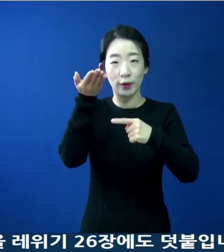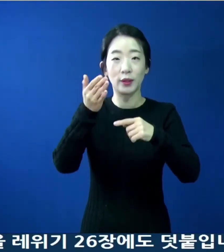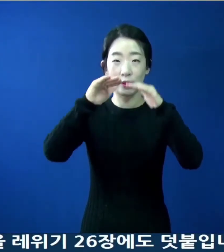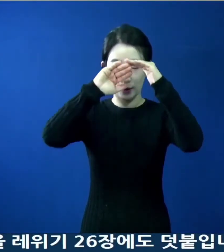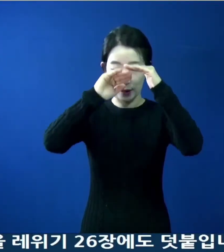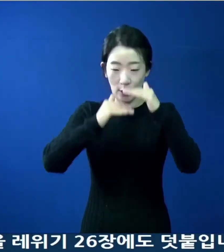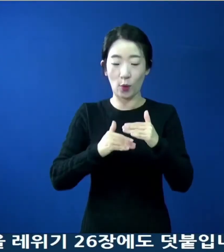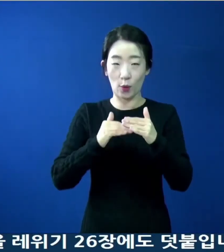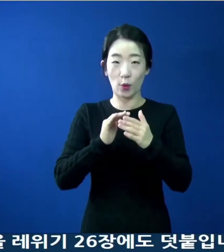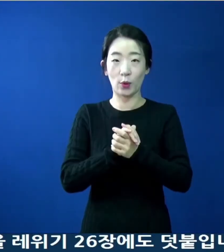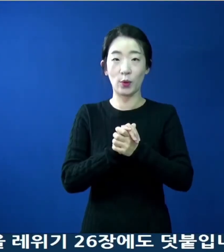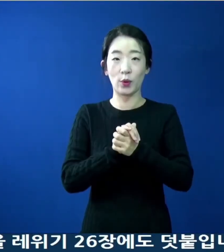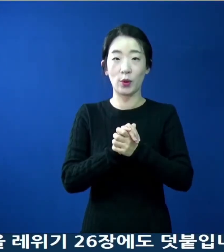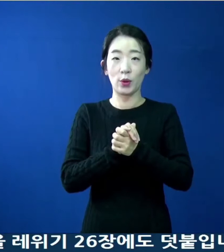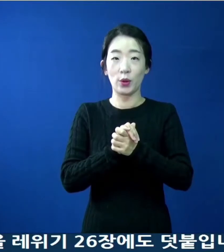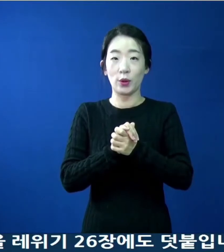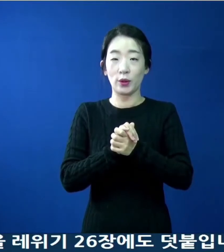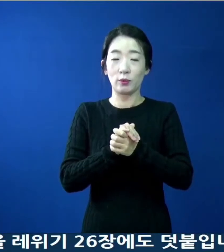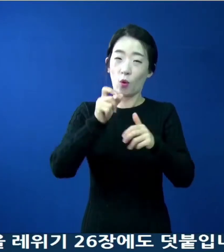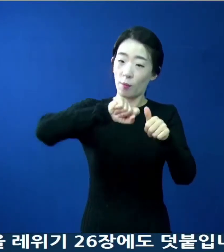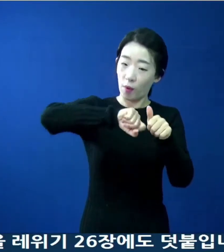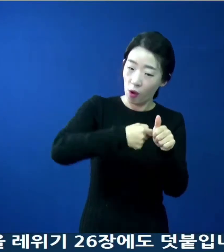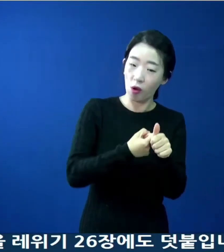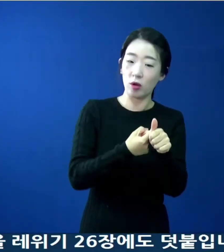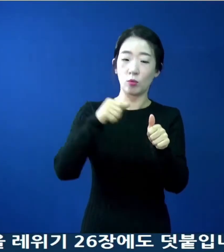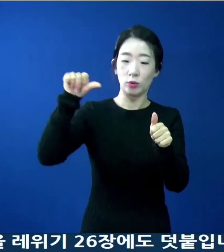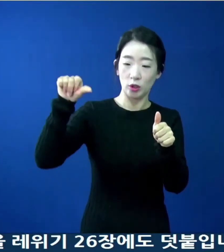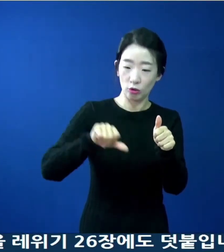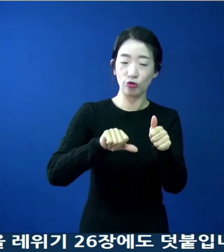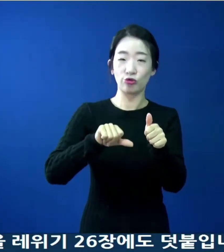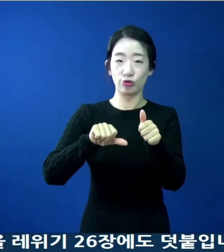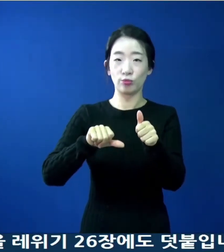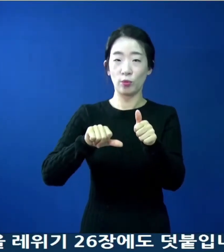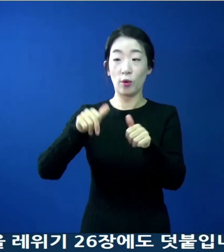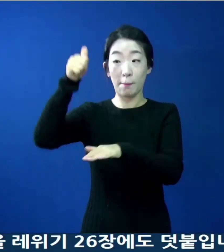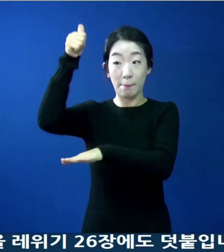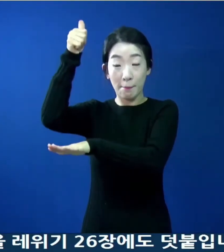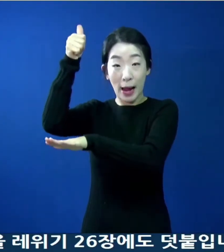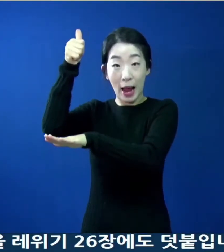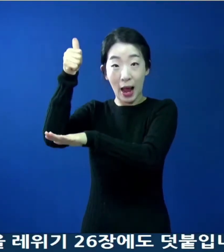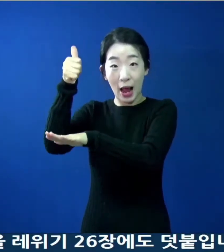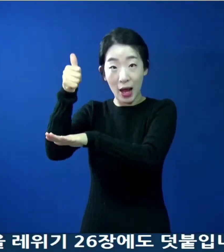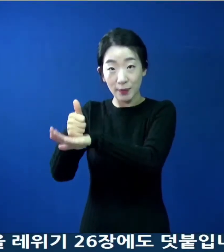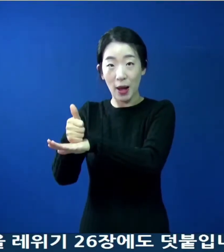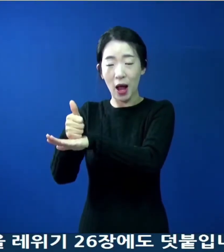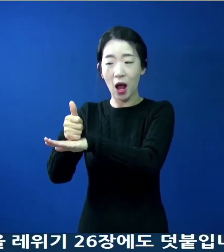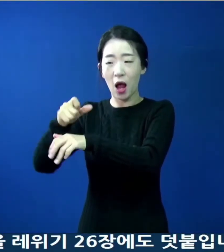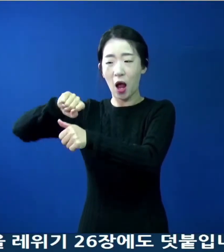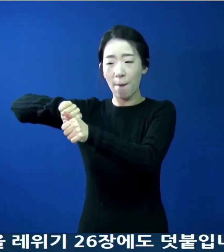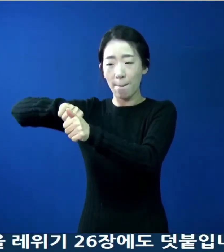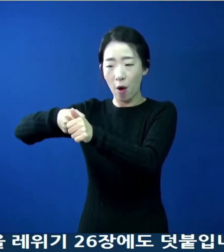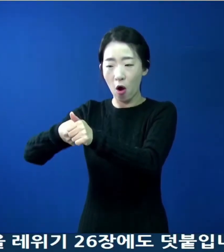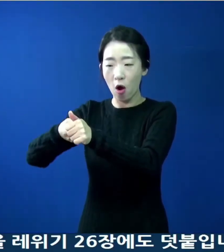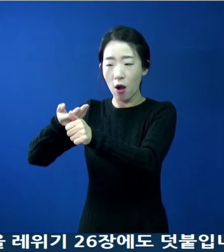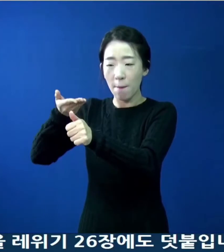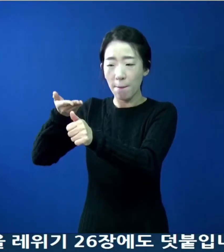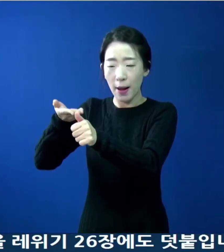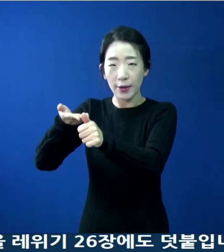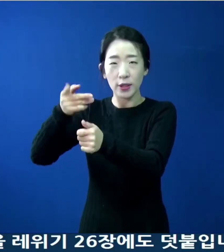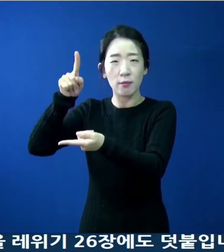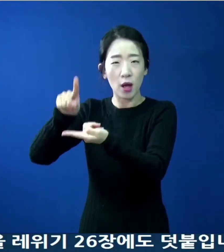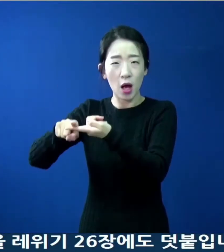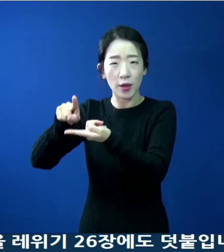저주에 대한 내용, 벌에 대한 내용, 그 다음에 마지막이 뭐냐면 벌을 받을